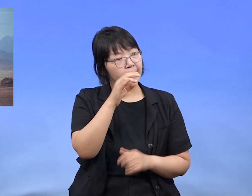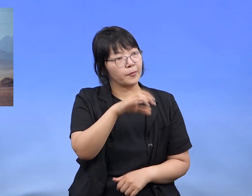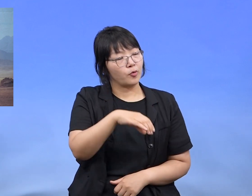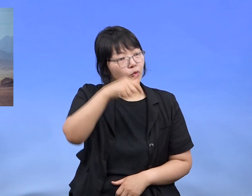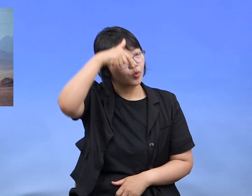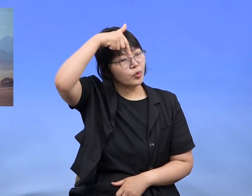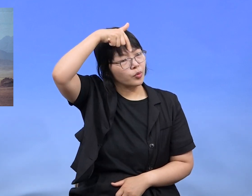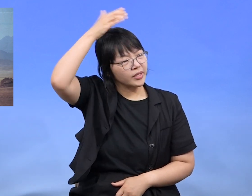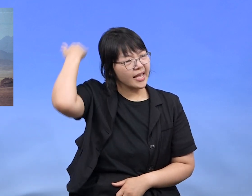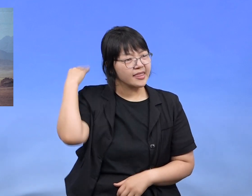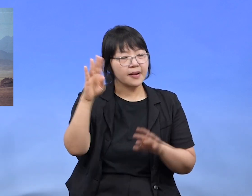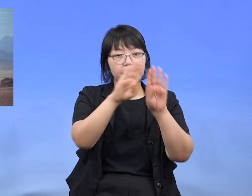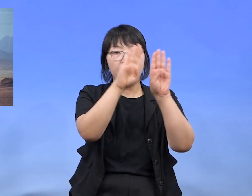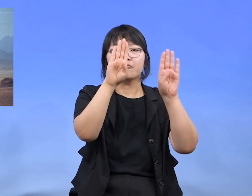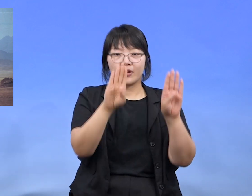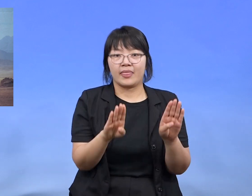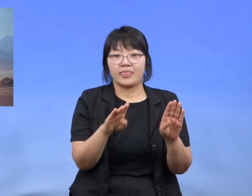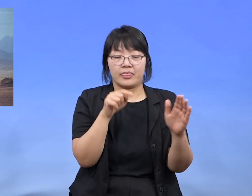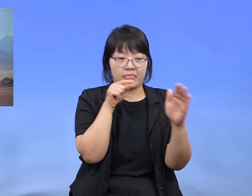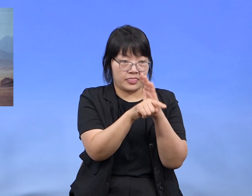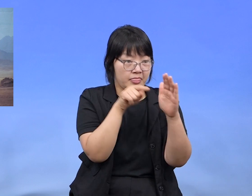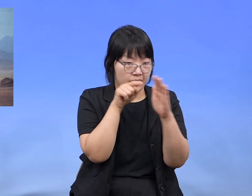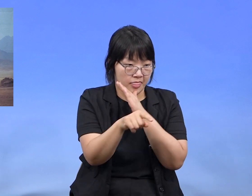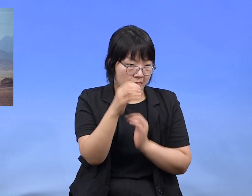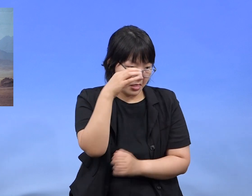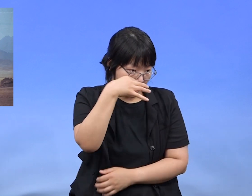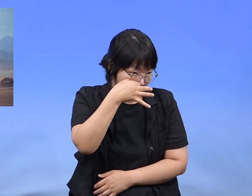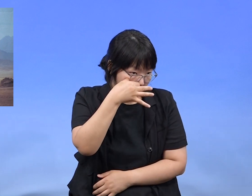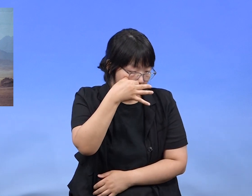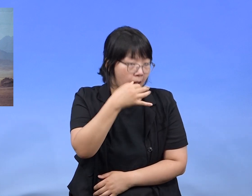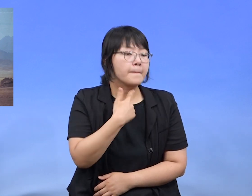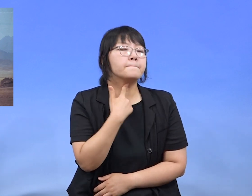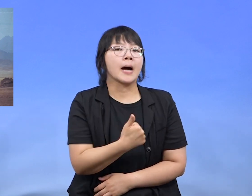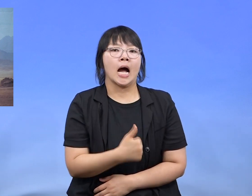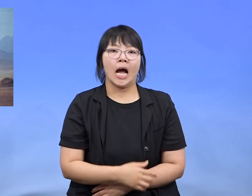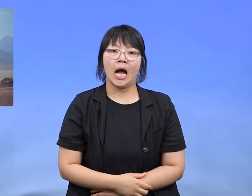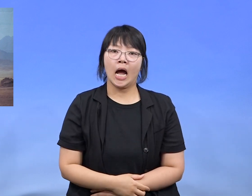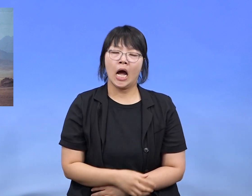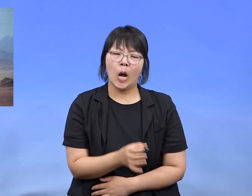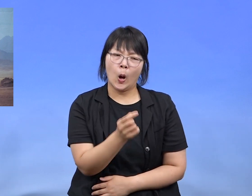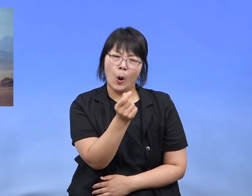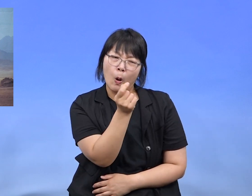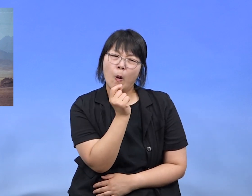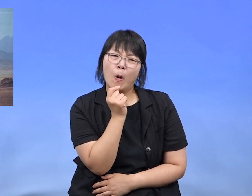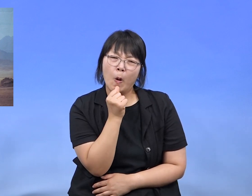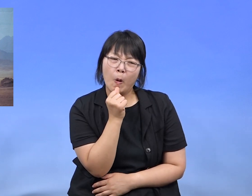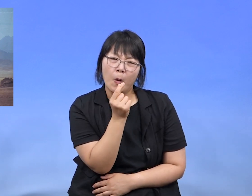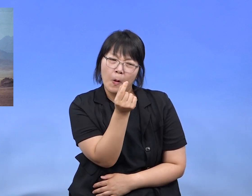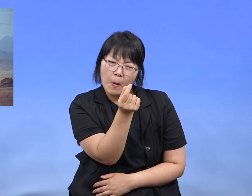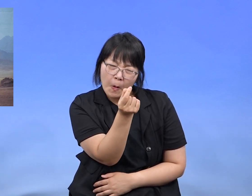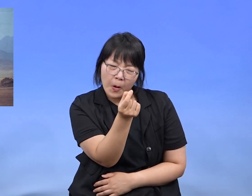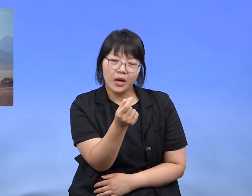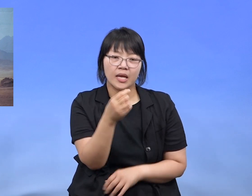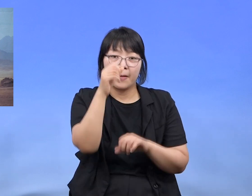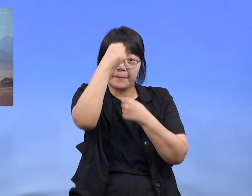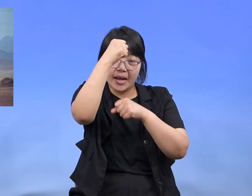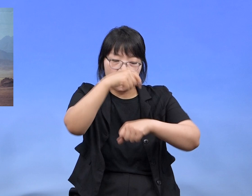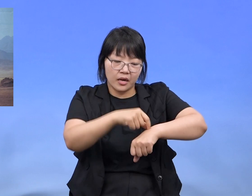고고학 박물관에 가서 이 등잔을 확인해 본 적도 있습니다. 아주 작은 등잔이 발목에도 맬 수